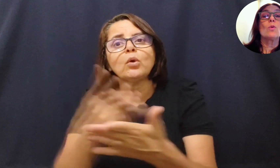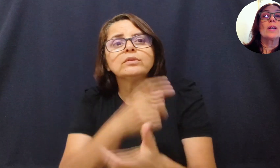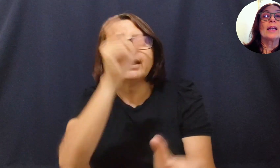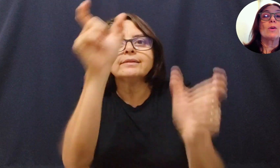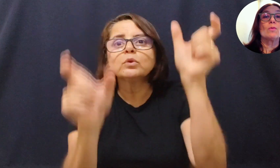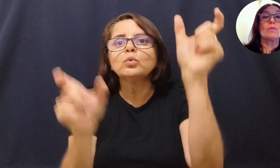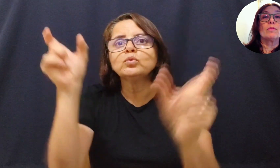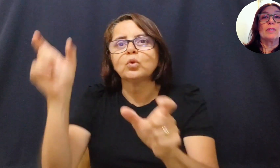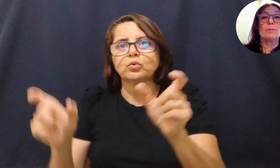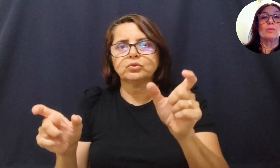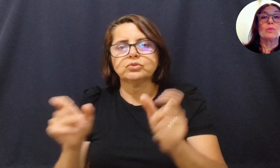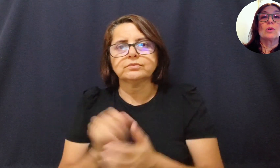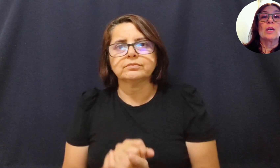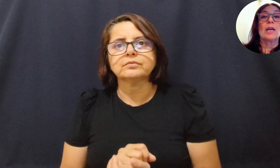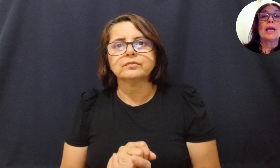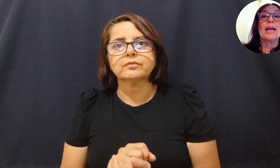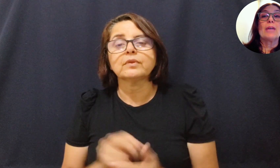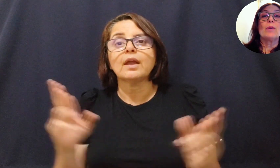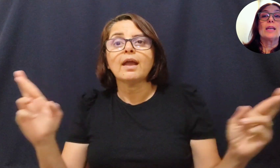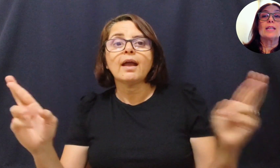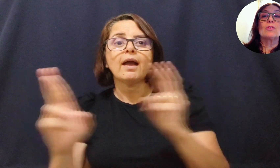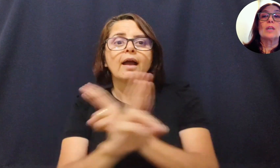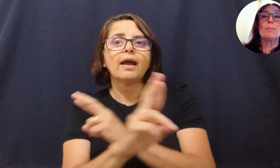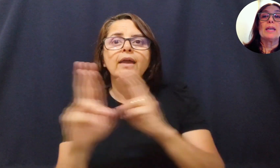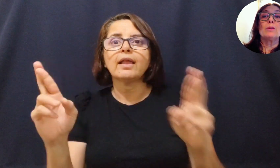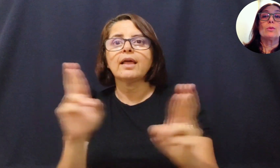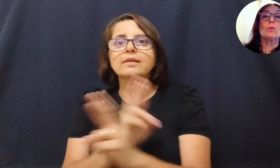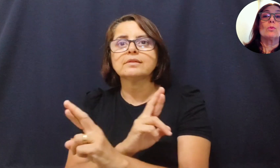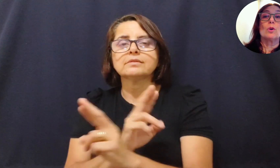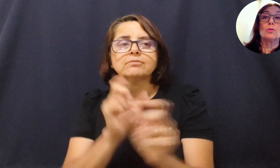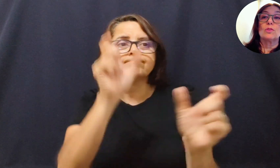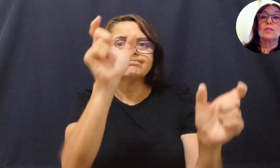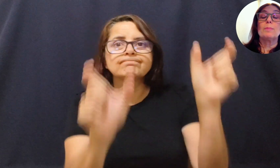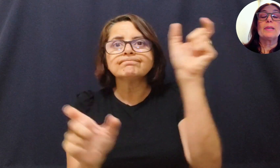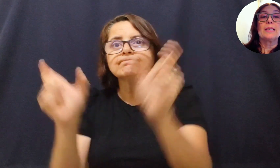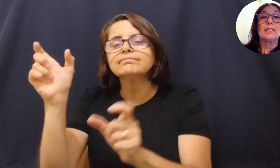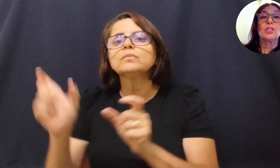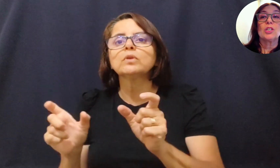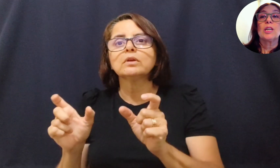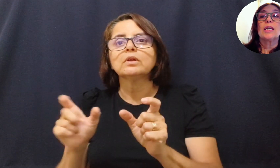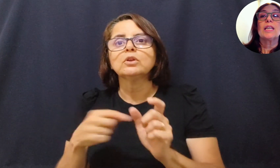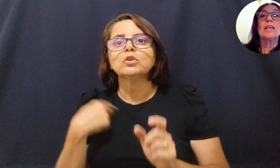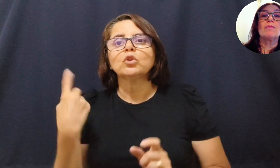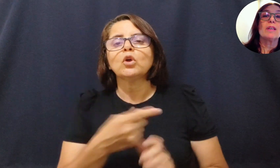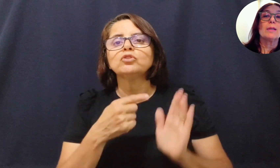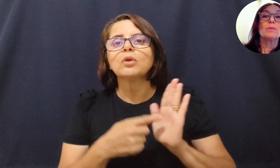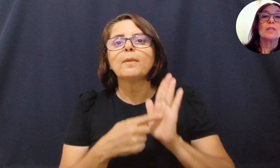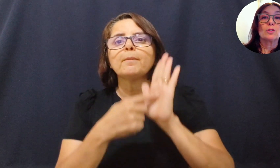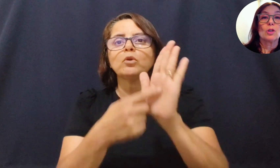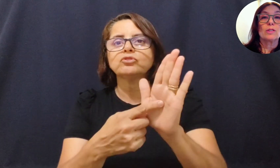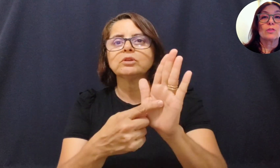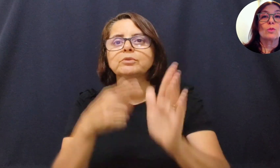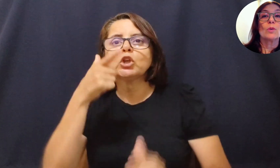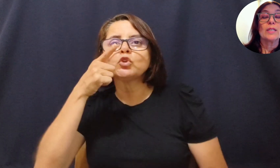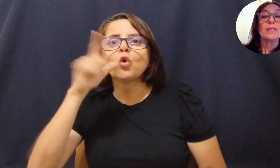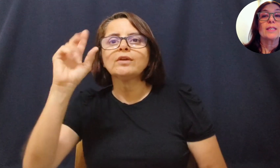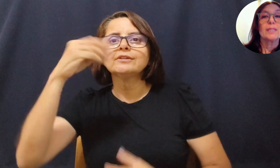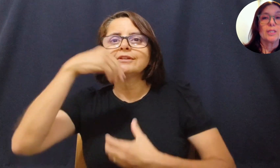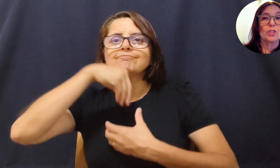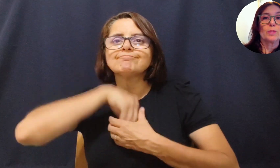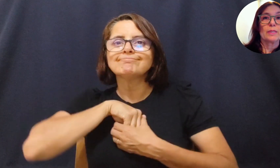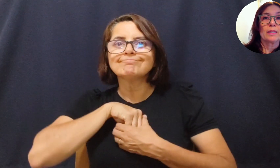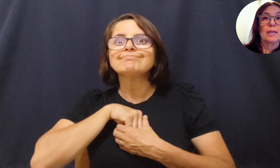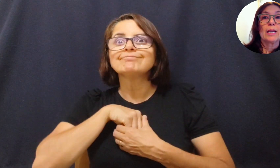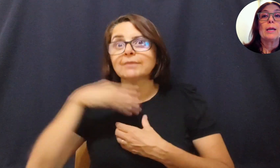aqueles com quem convivemos. É no relacionamento com o nosso semelhante que revelamos as nossas